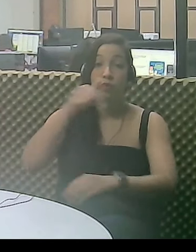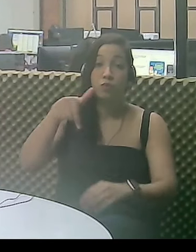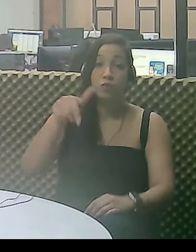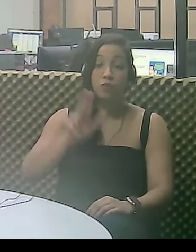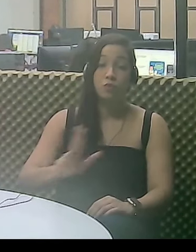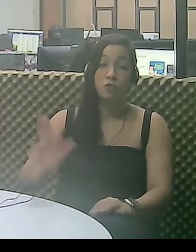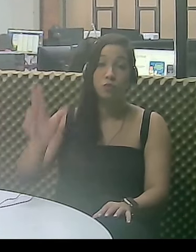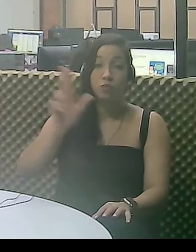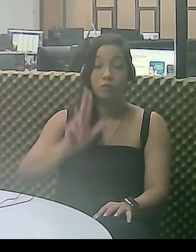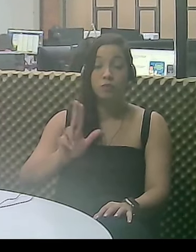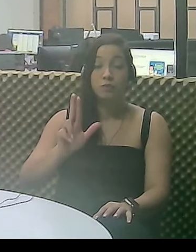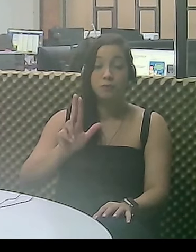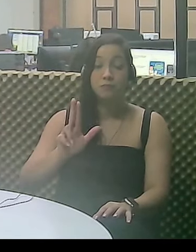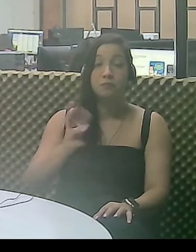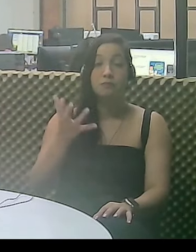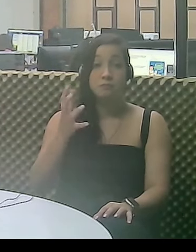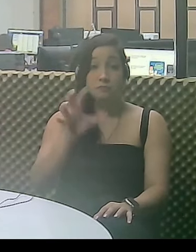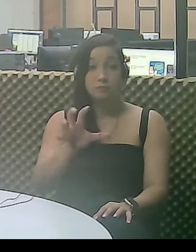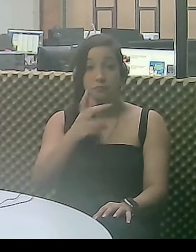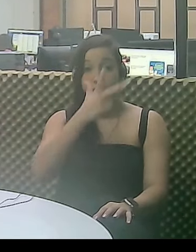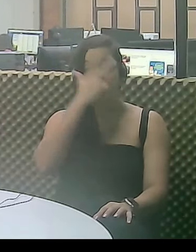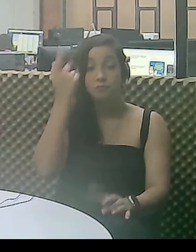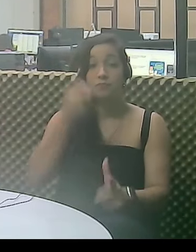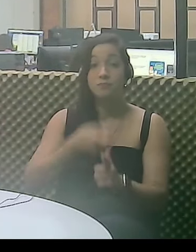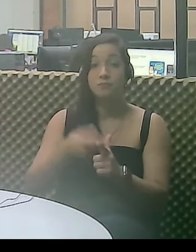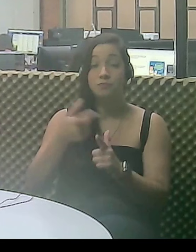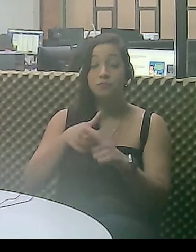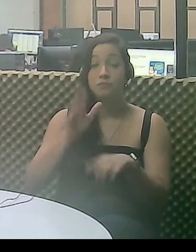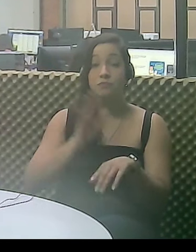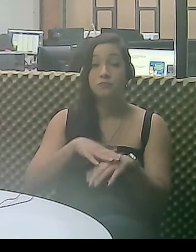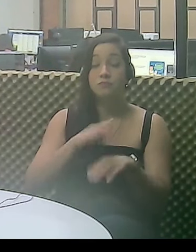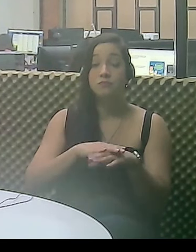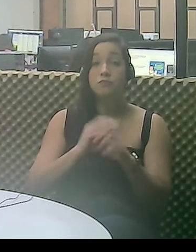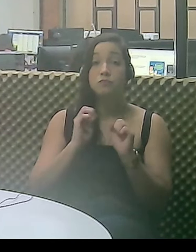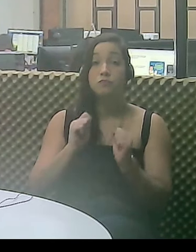Uberlândia. Dessa forma, os locadores e autônomos já